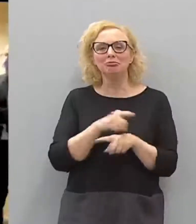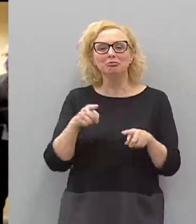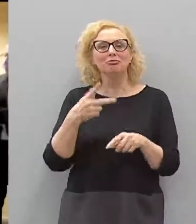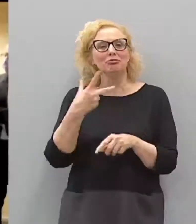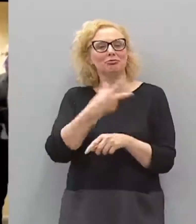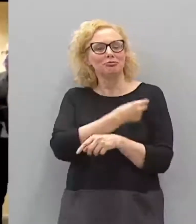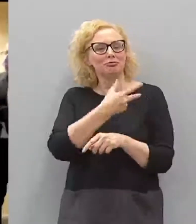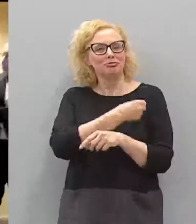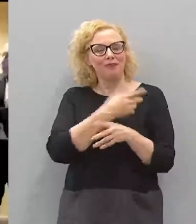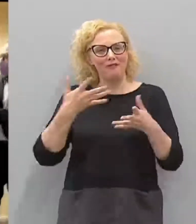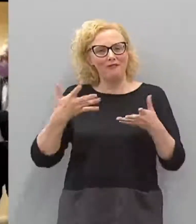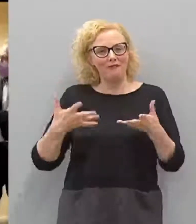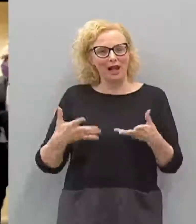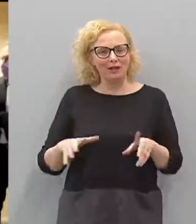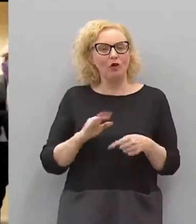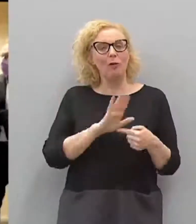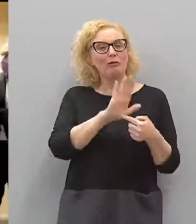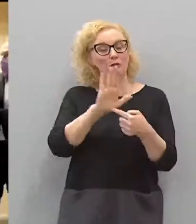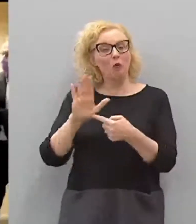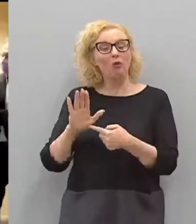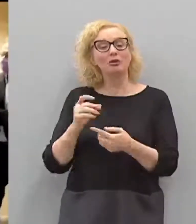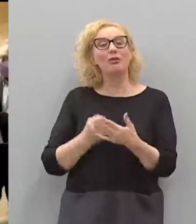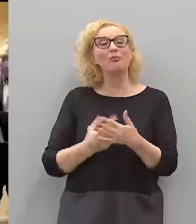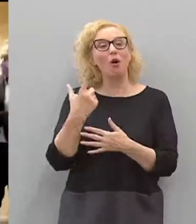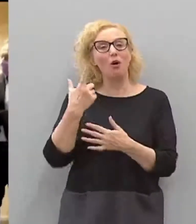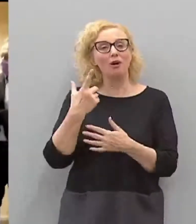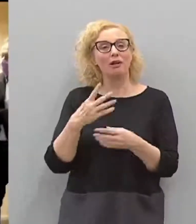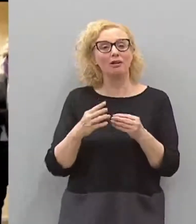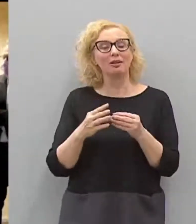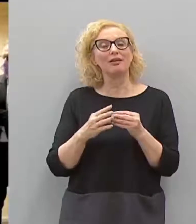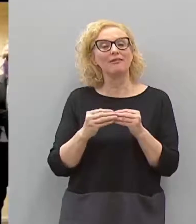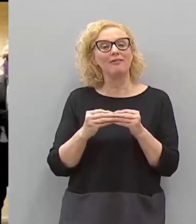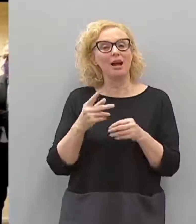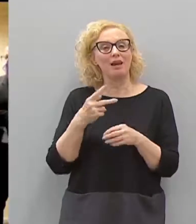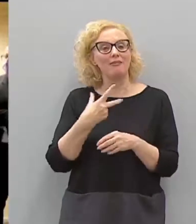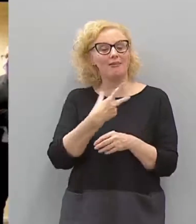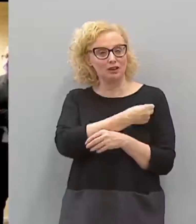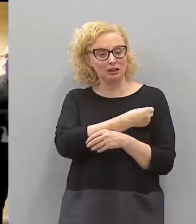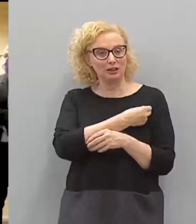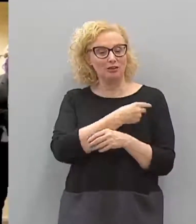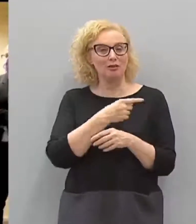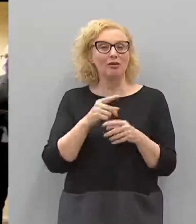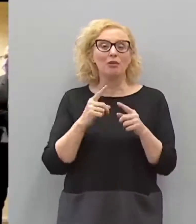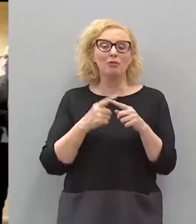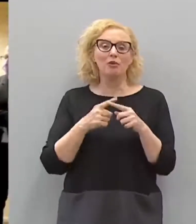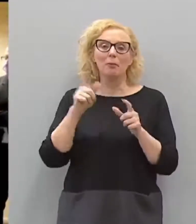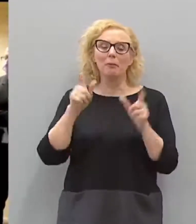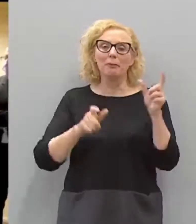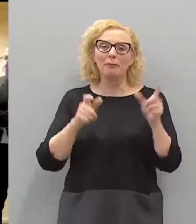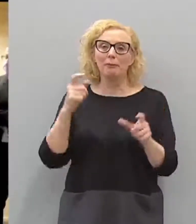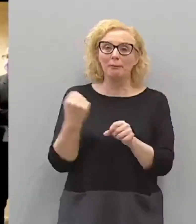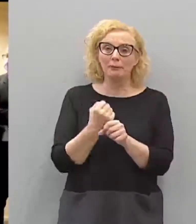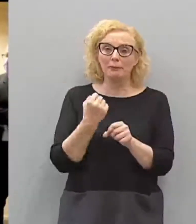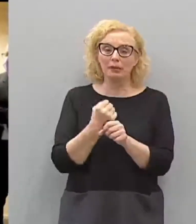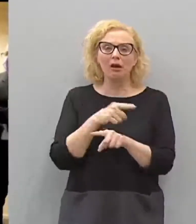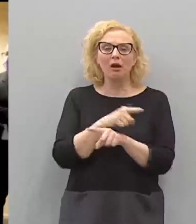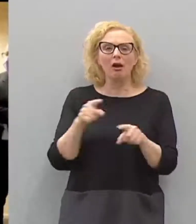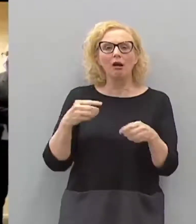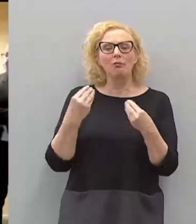che sia importante vaccinarsi ma soprattutto per dare il segnale a tutti gli operatori sanitari professionali